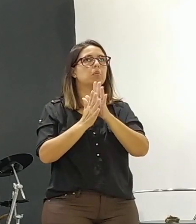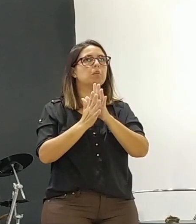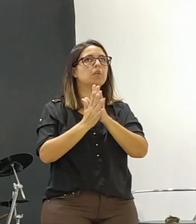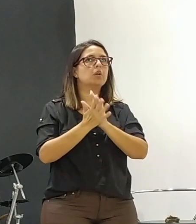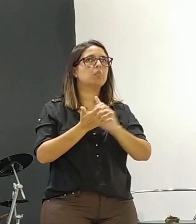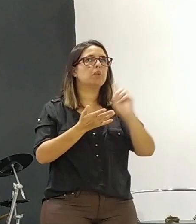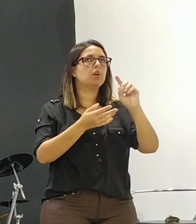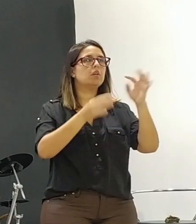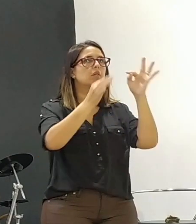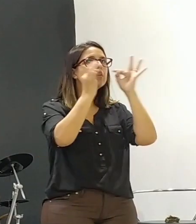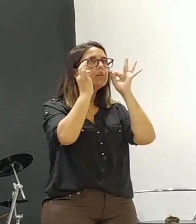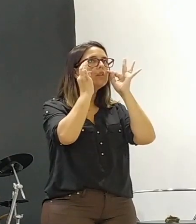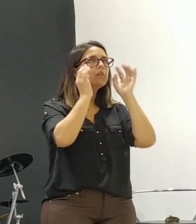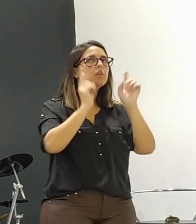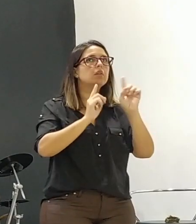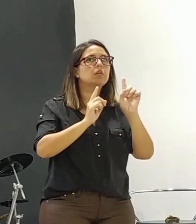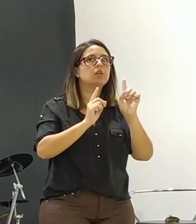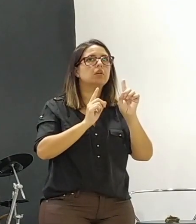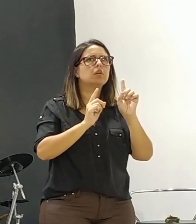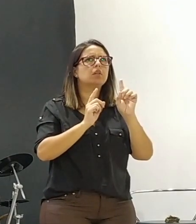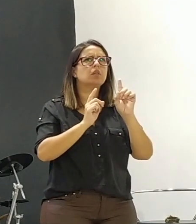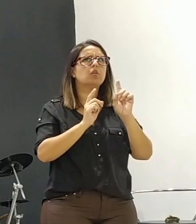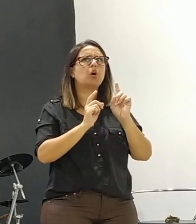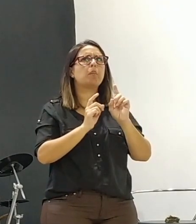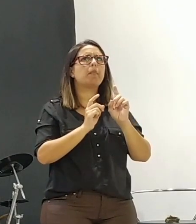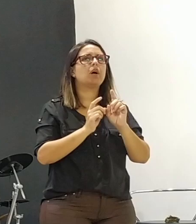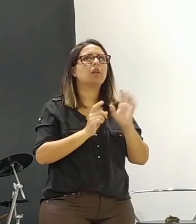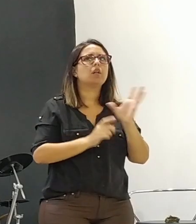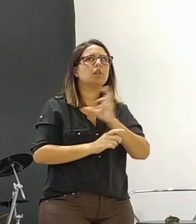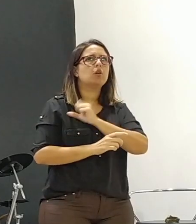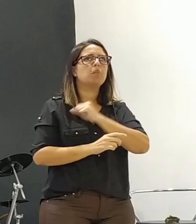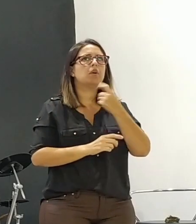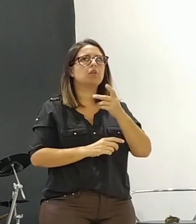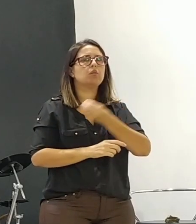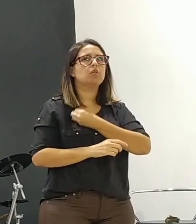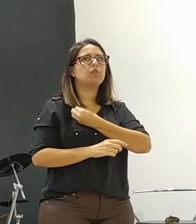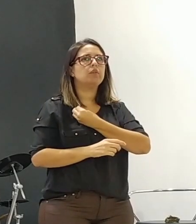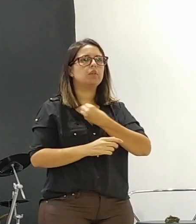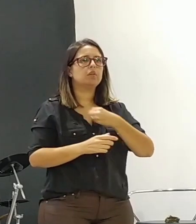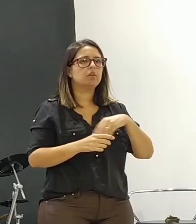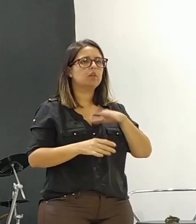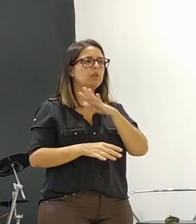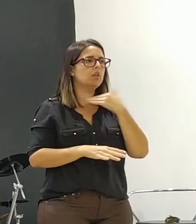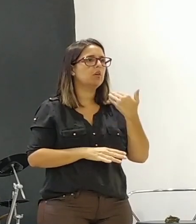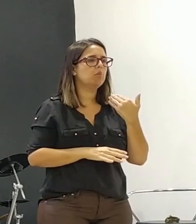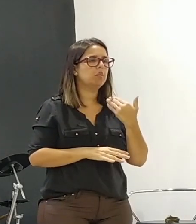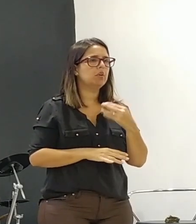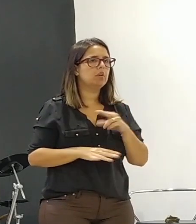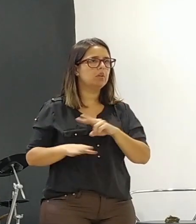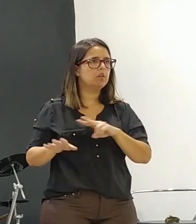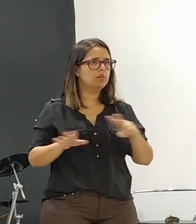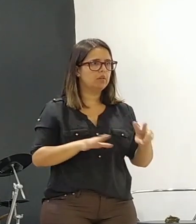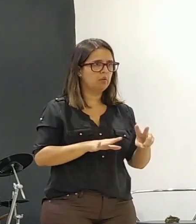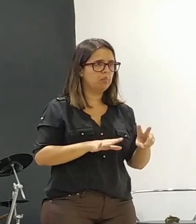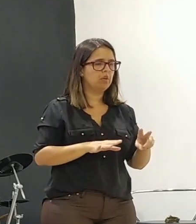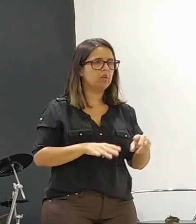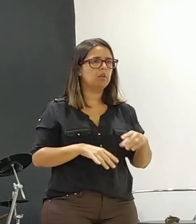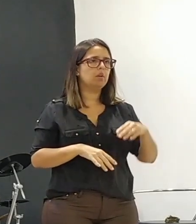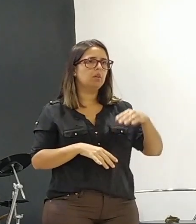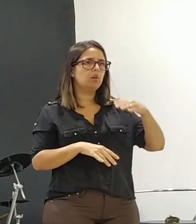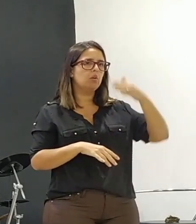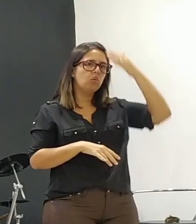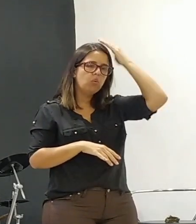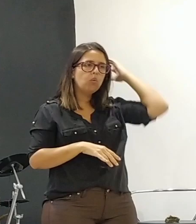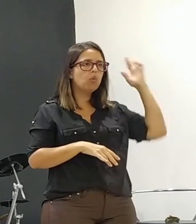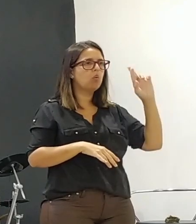testemunho, e não amaram as suas vidas até a morte. Aleluia. A semana o irmão Rodrigo mandou um vídeo para mim